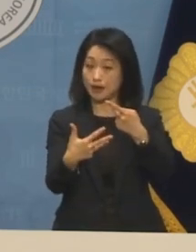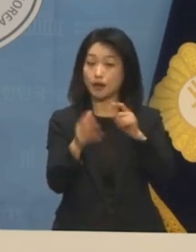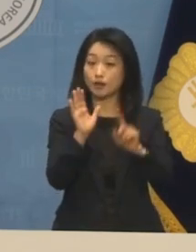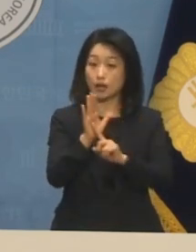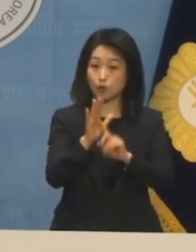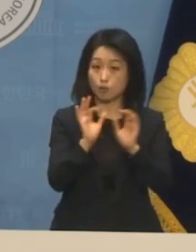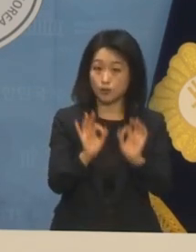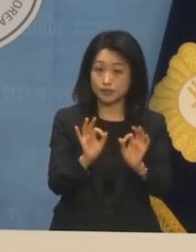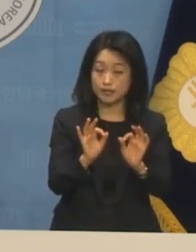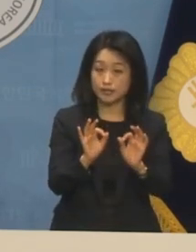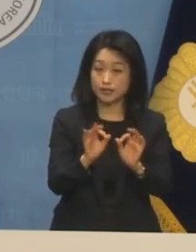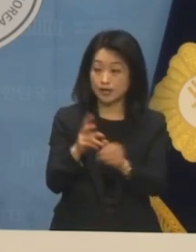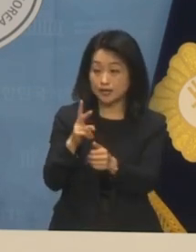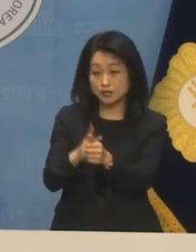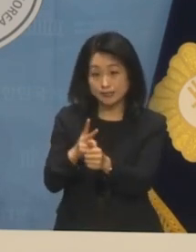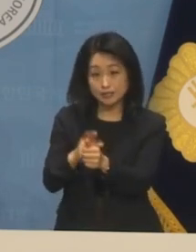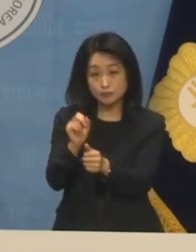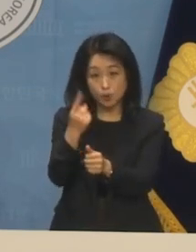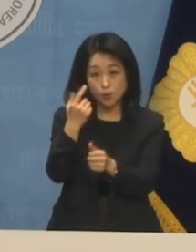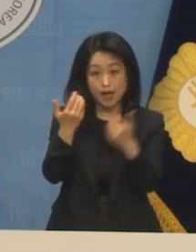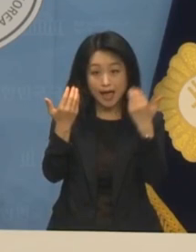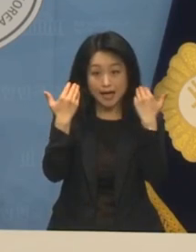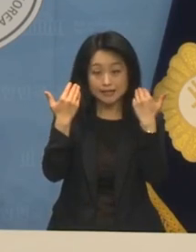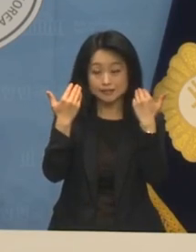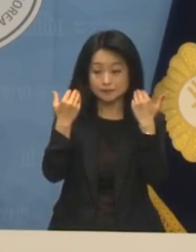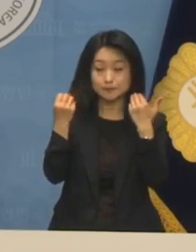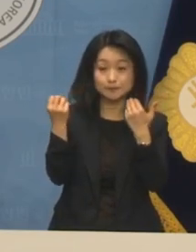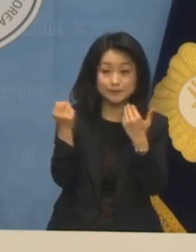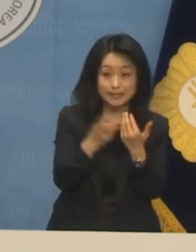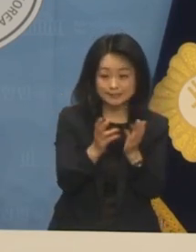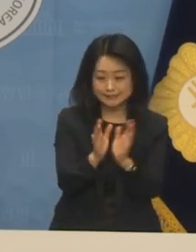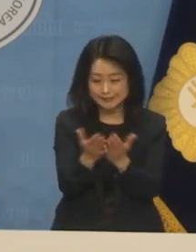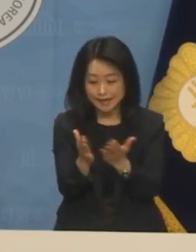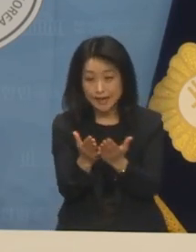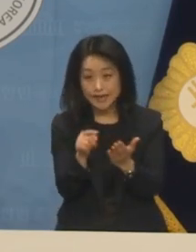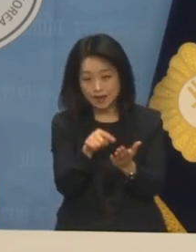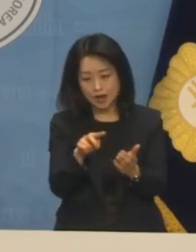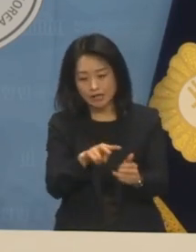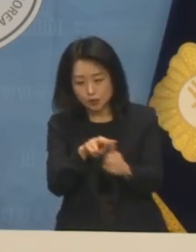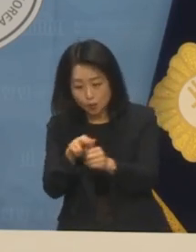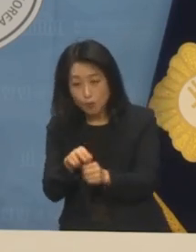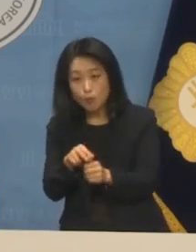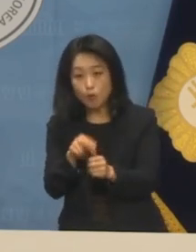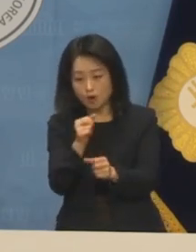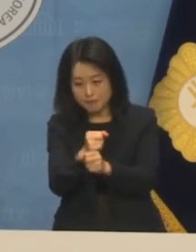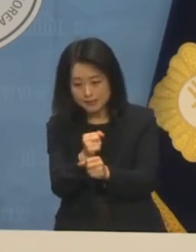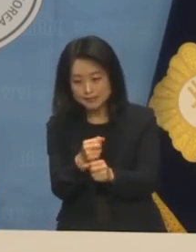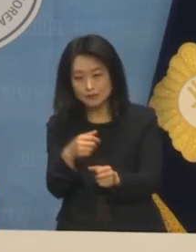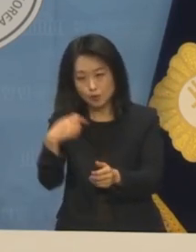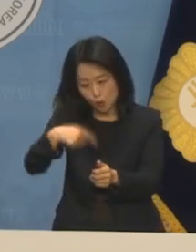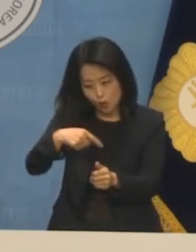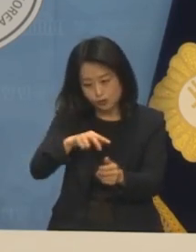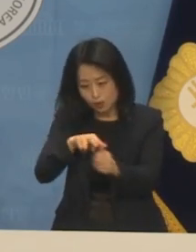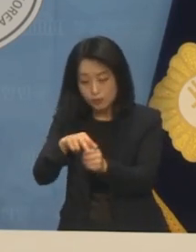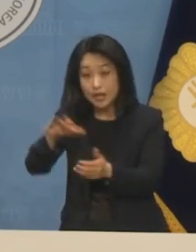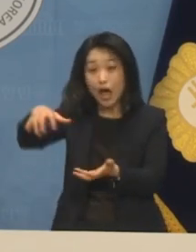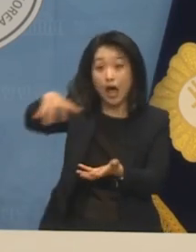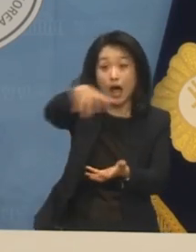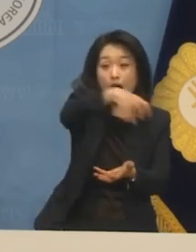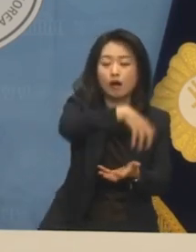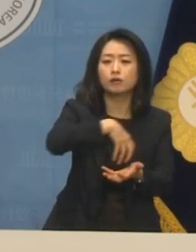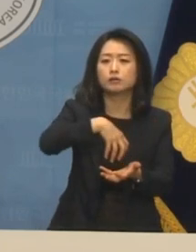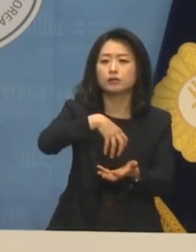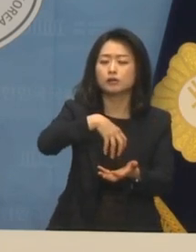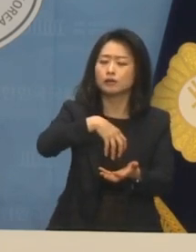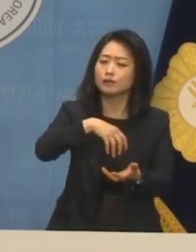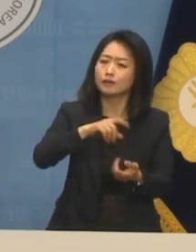내용을 보면 교사들에 의한 학습 재구성 활용도와 관련된 정보도 수집하는 것으로 되어 있습니다.